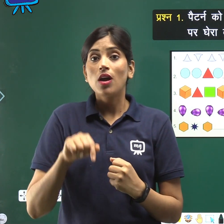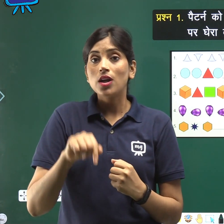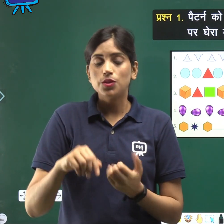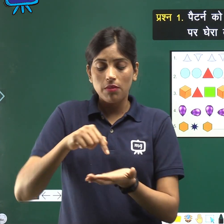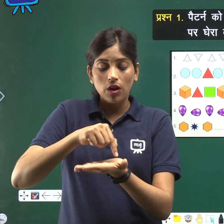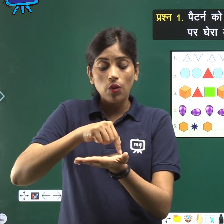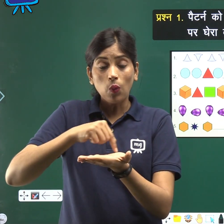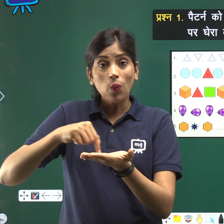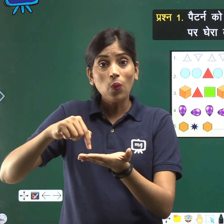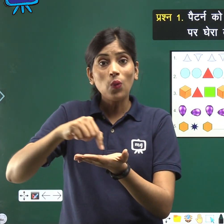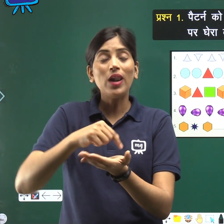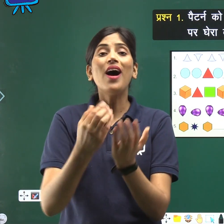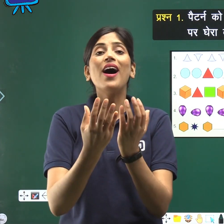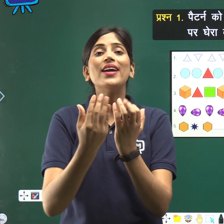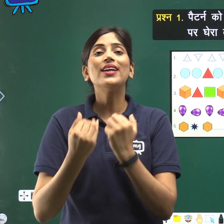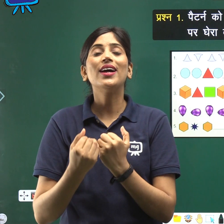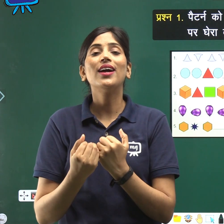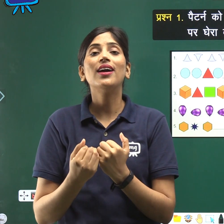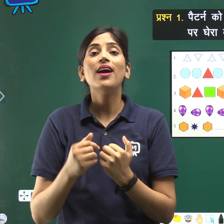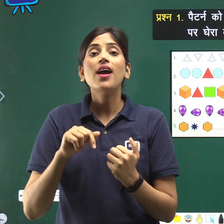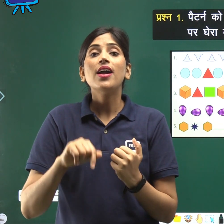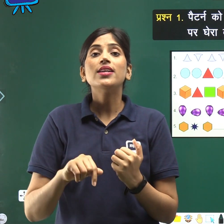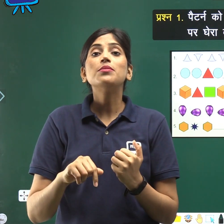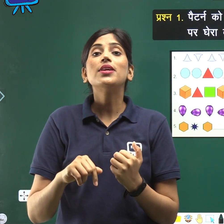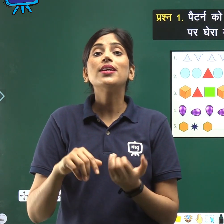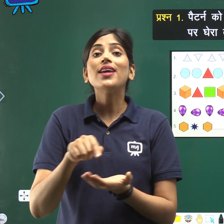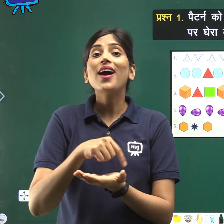गोला आएगा। तो यहाँ क्या आएगा?